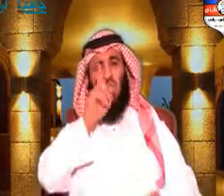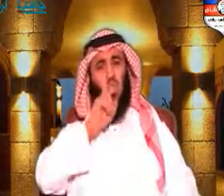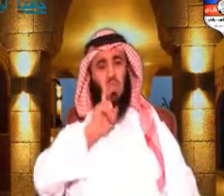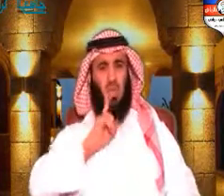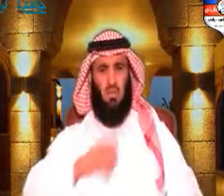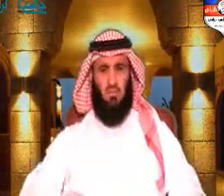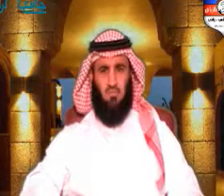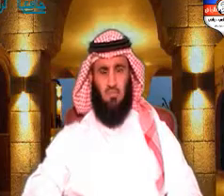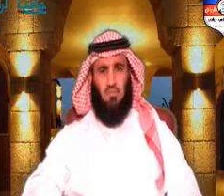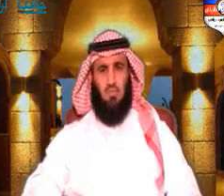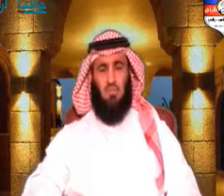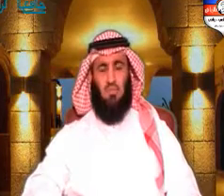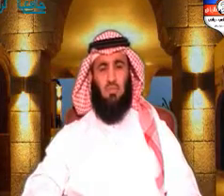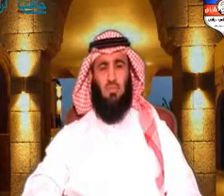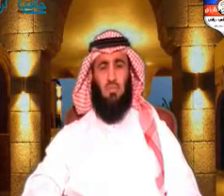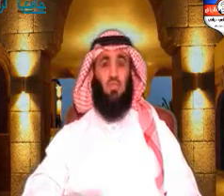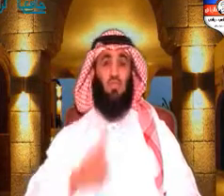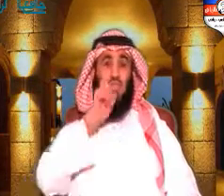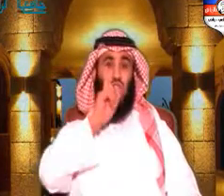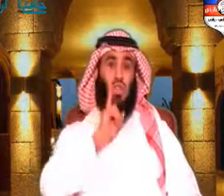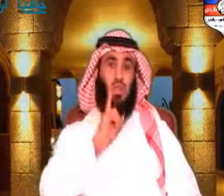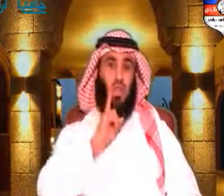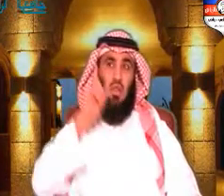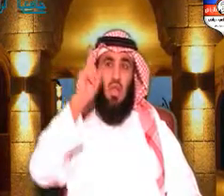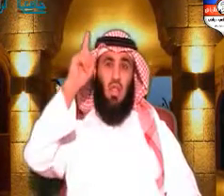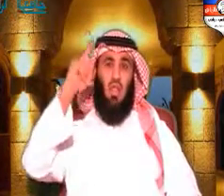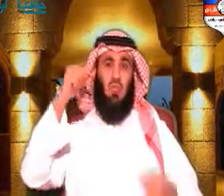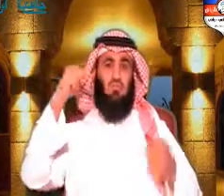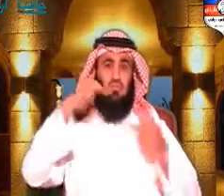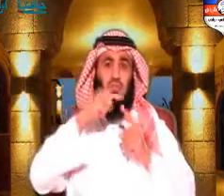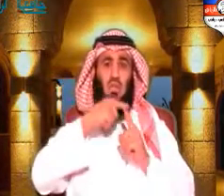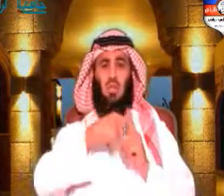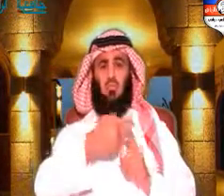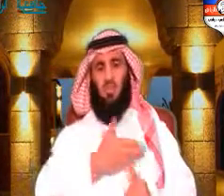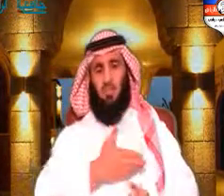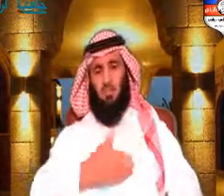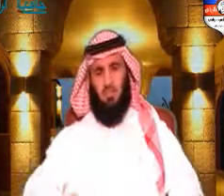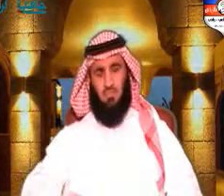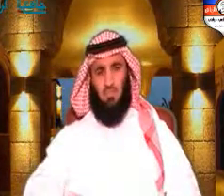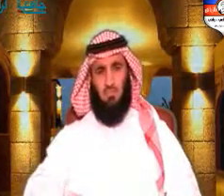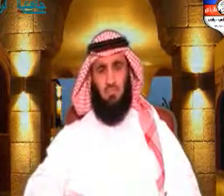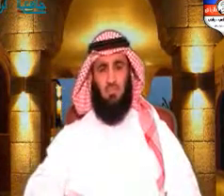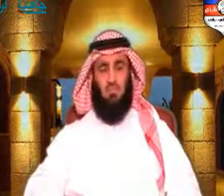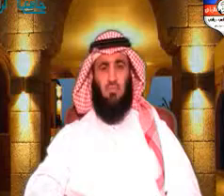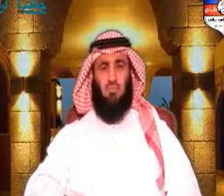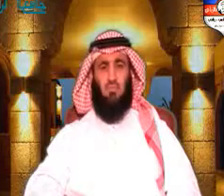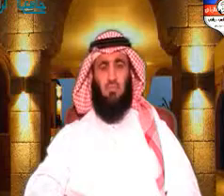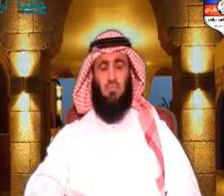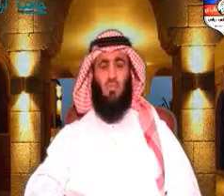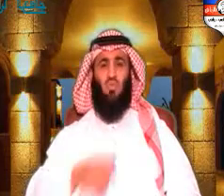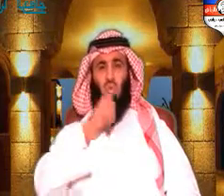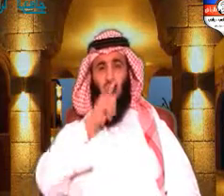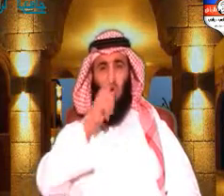وكان الشيطان لربه كفورا. قال عطاء رحمه الله على قوله: ولا